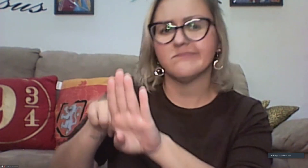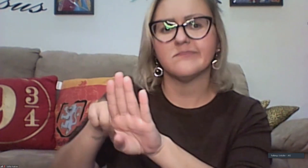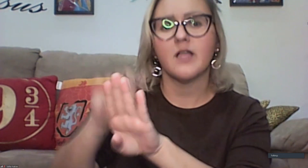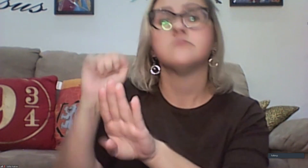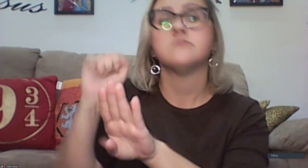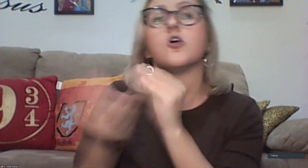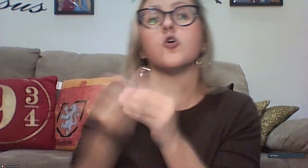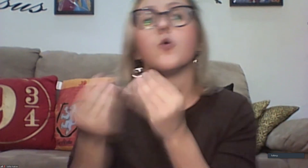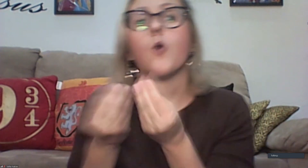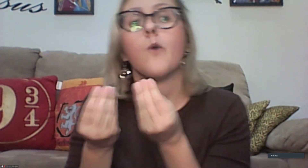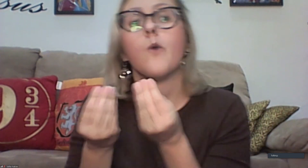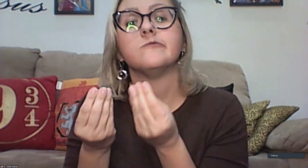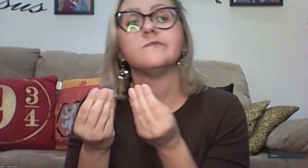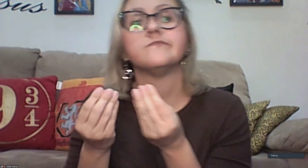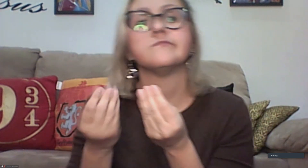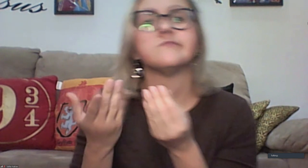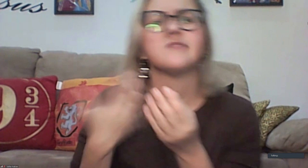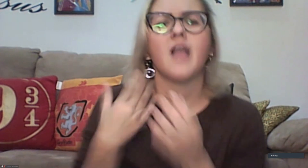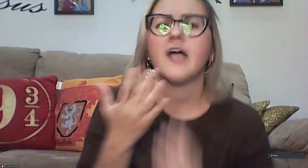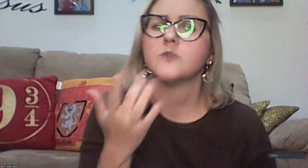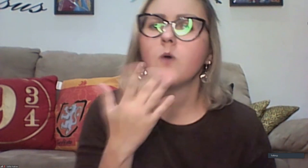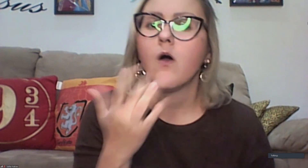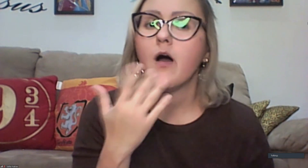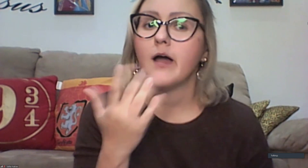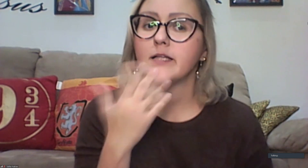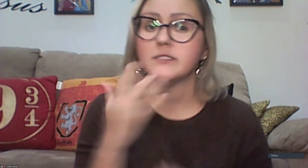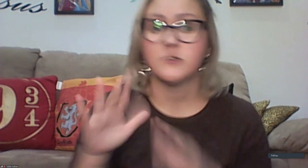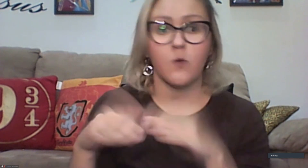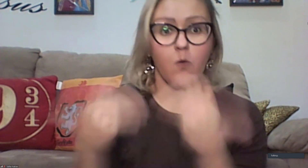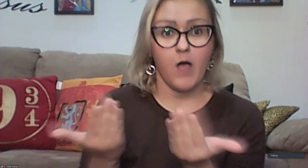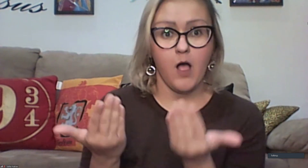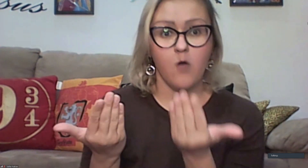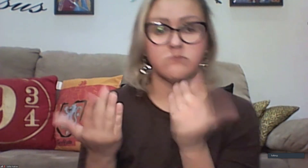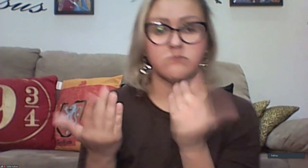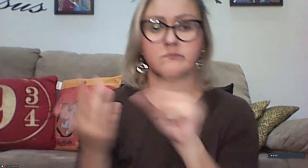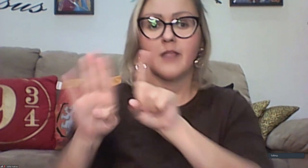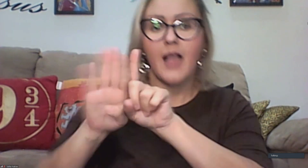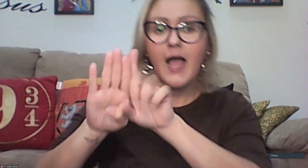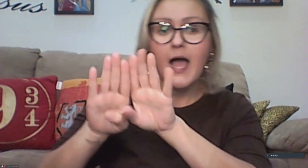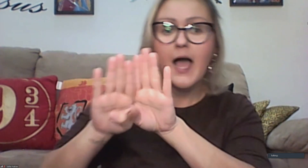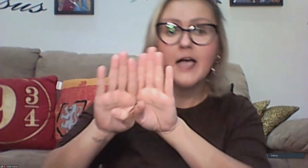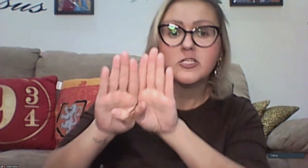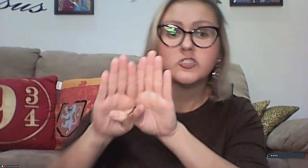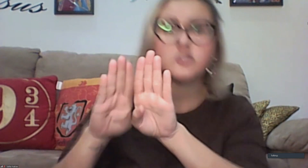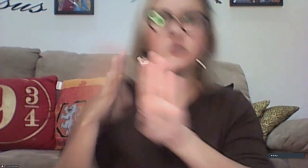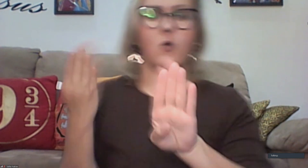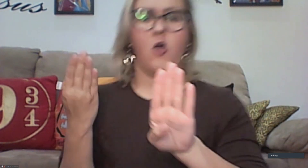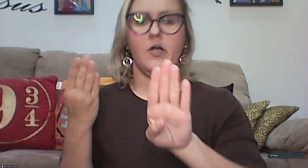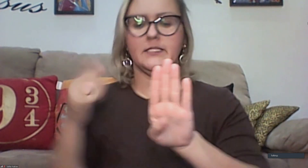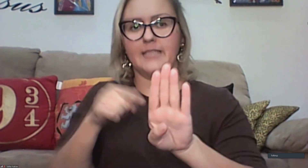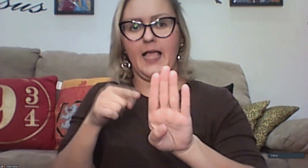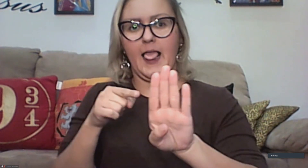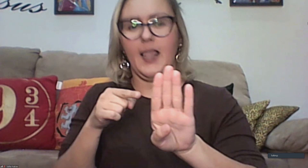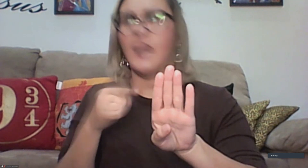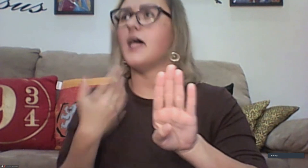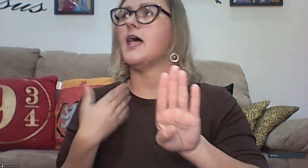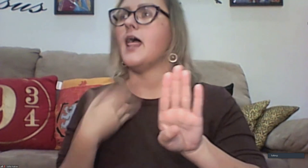também. As cores que estão ali, de que forma ela abre, que forma ela